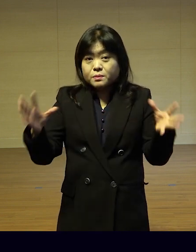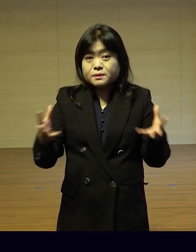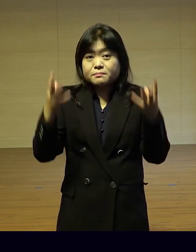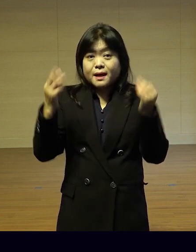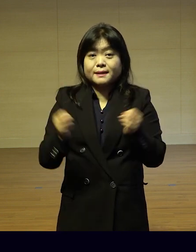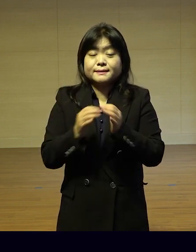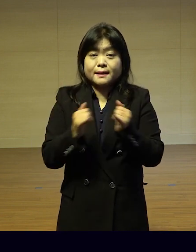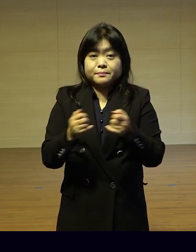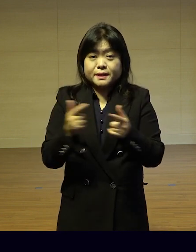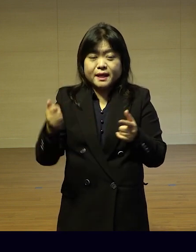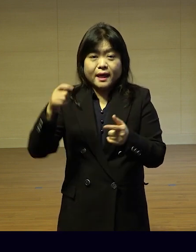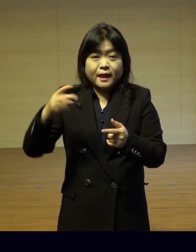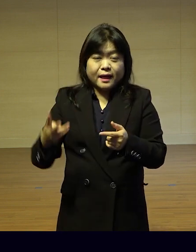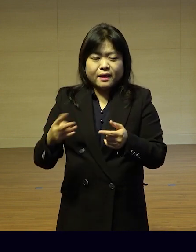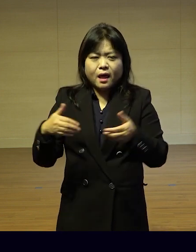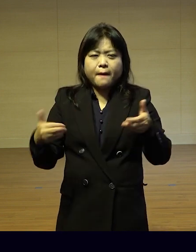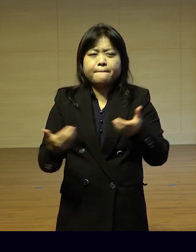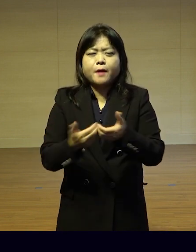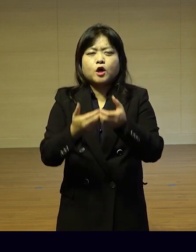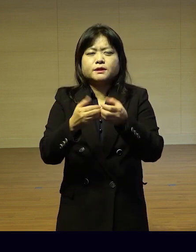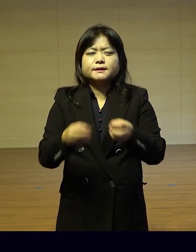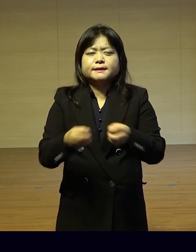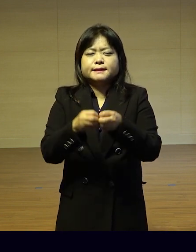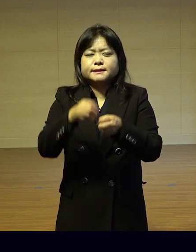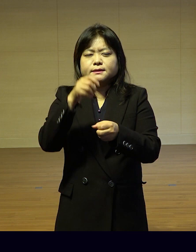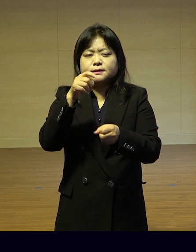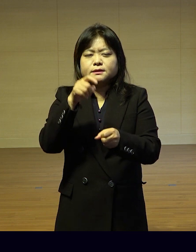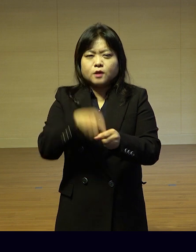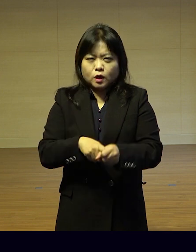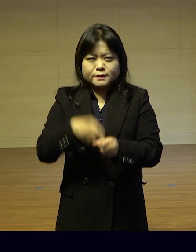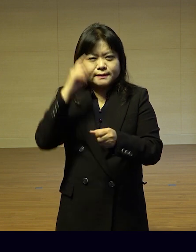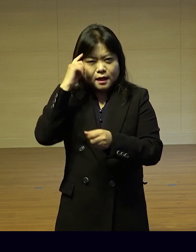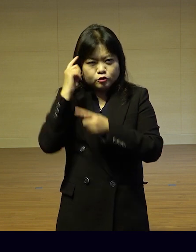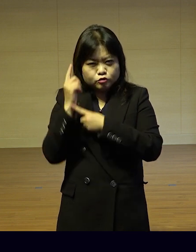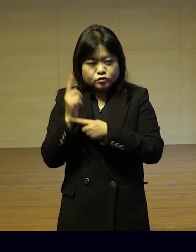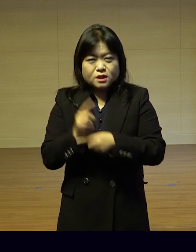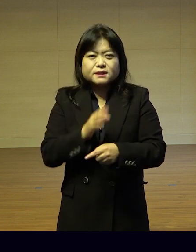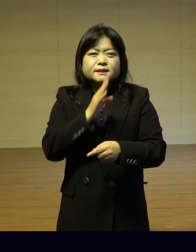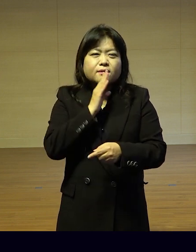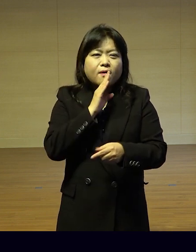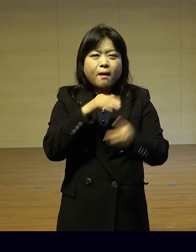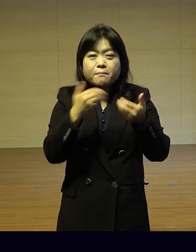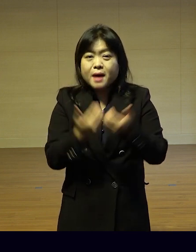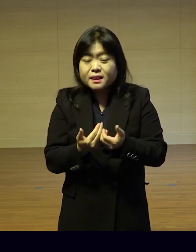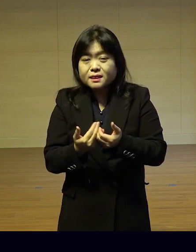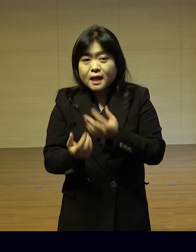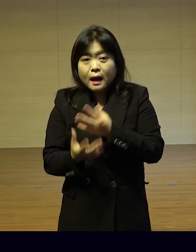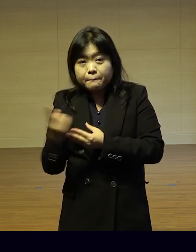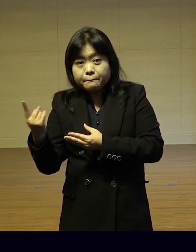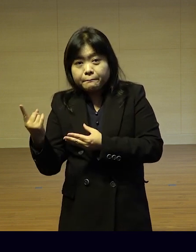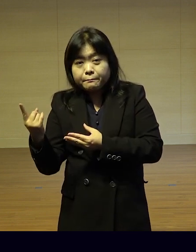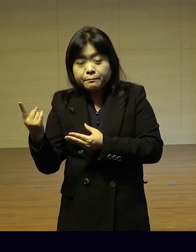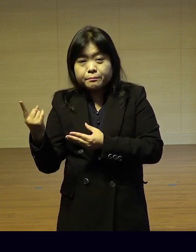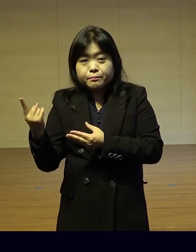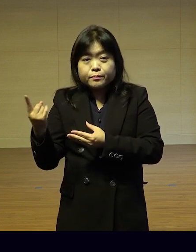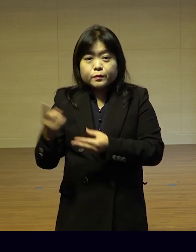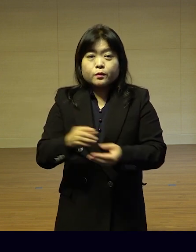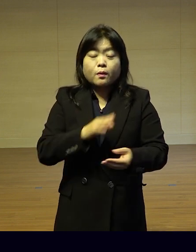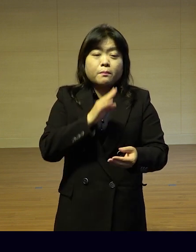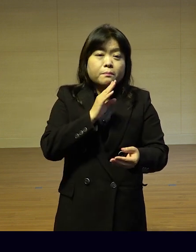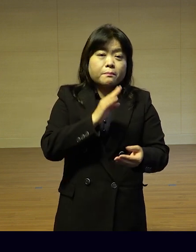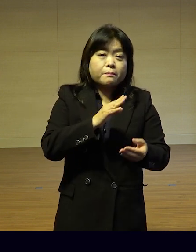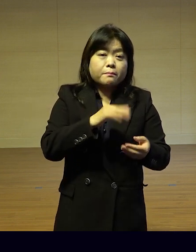사람들이 헤겔의 변증적 사유에서 아까 정명제와 반명제 사이, 그리고 반명제와 한명제